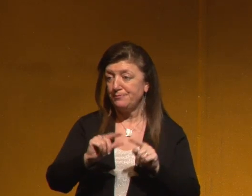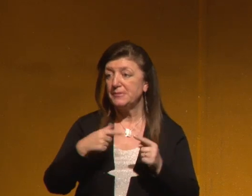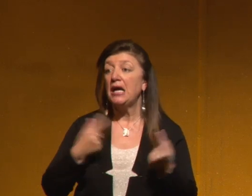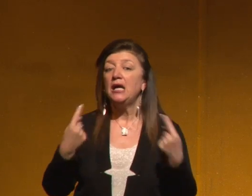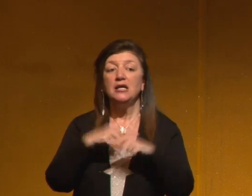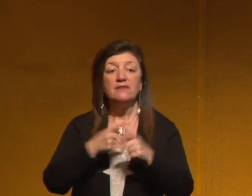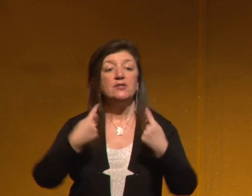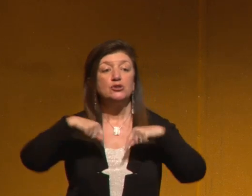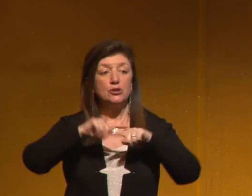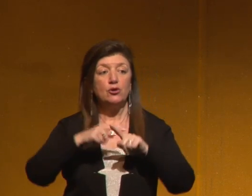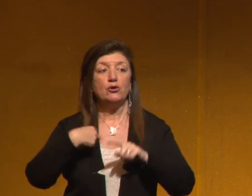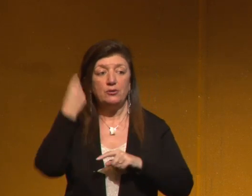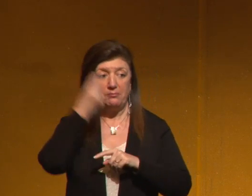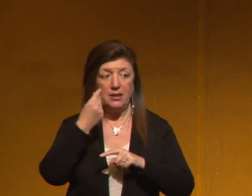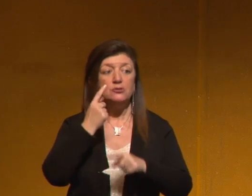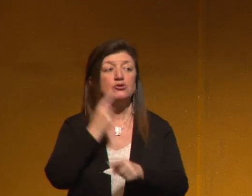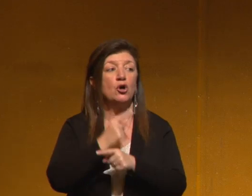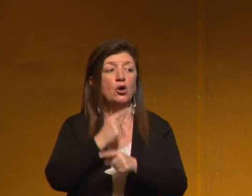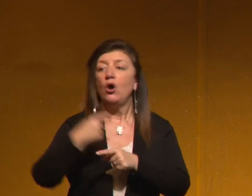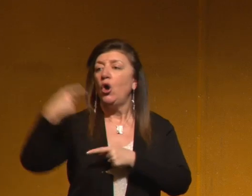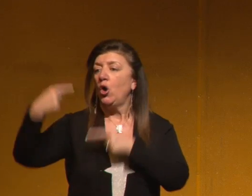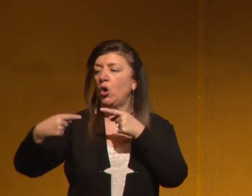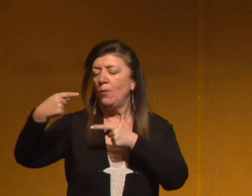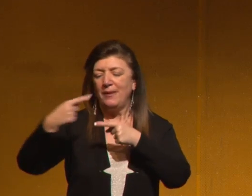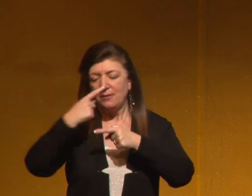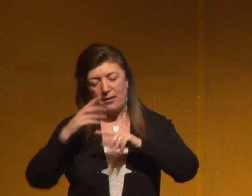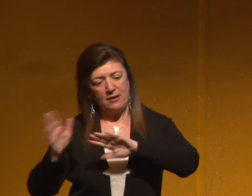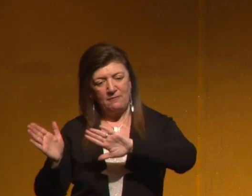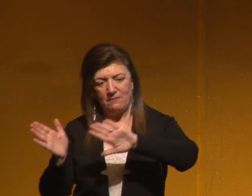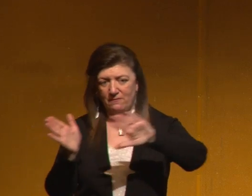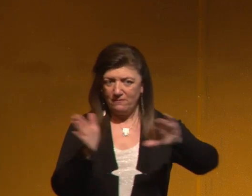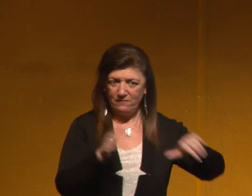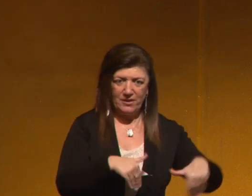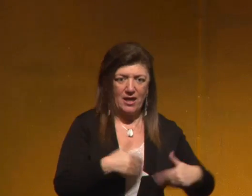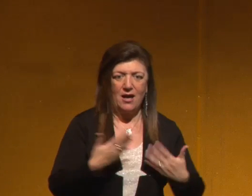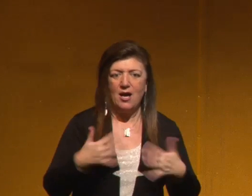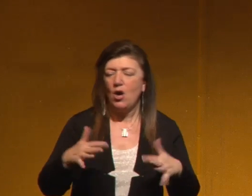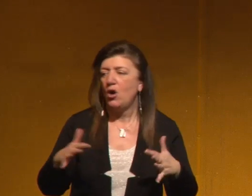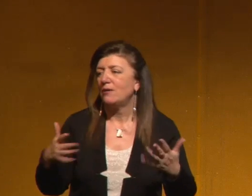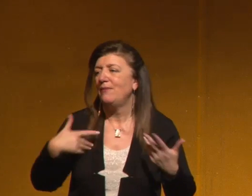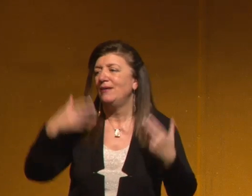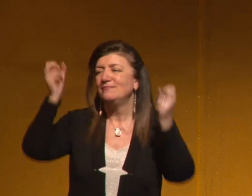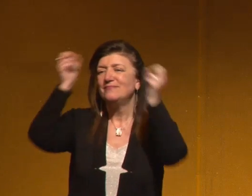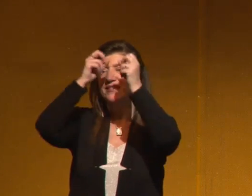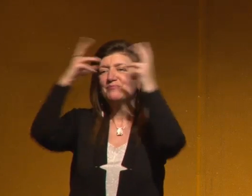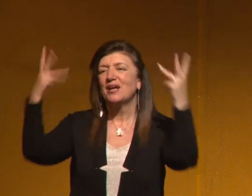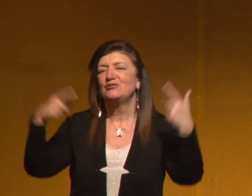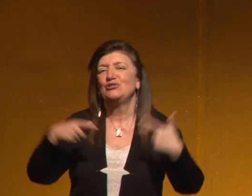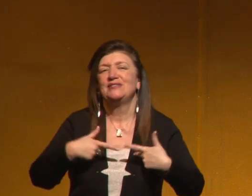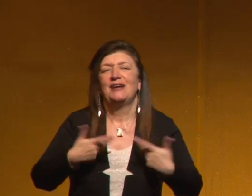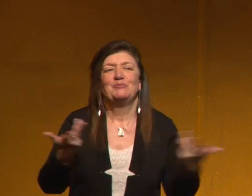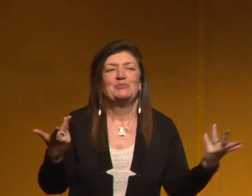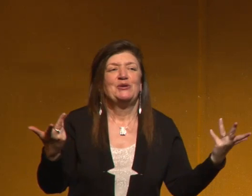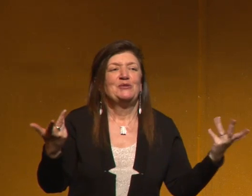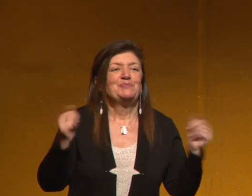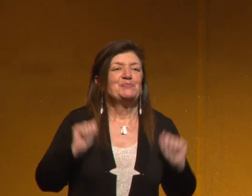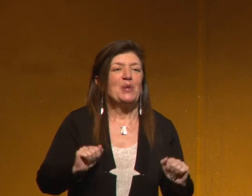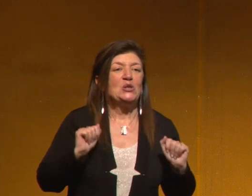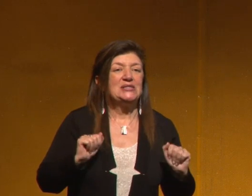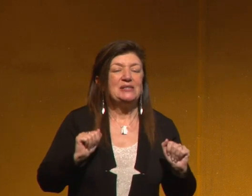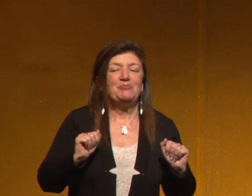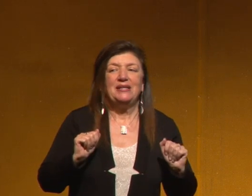concentrarsi più che a competere su una cosa che mi immaginiamo non abbia possibilità di diventare più grande